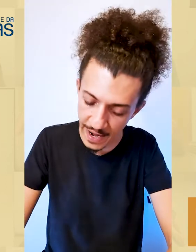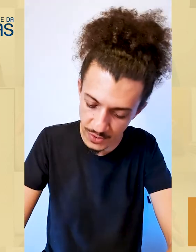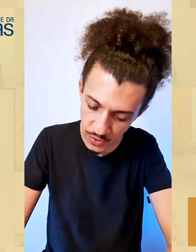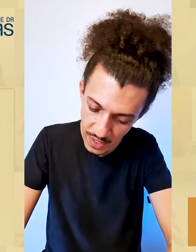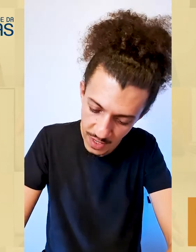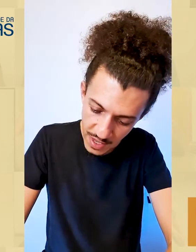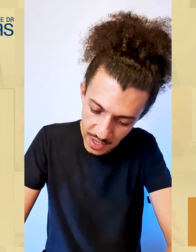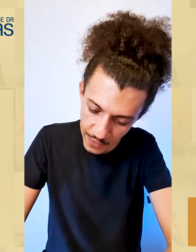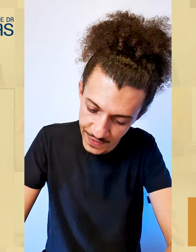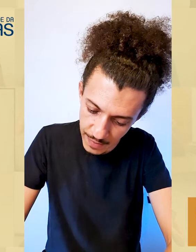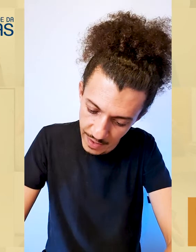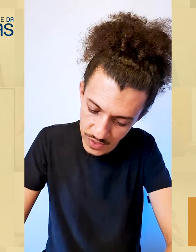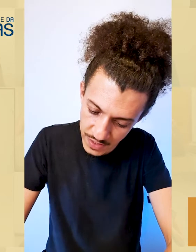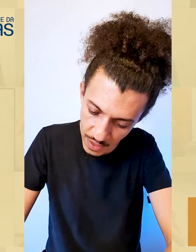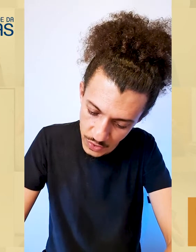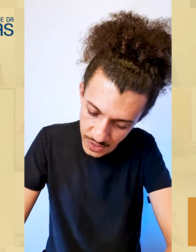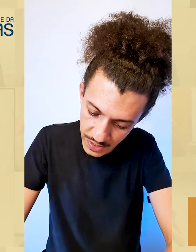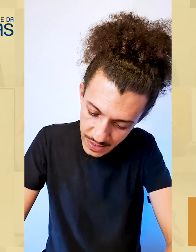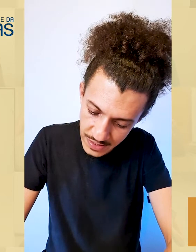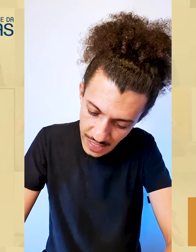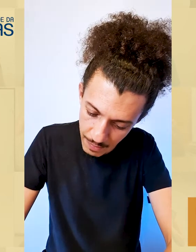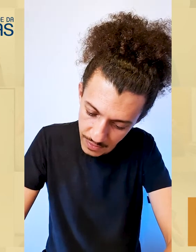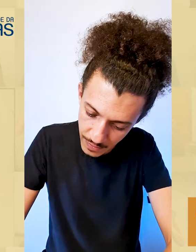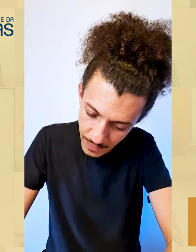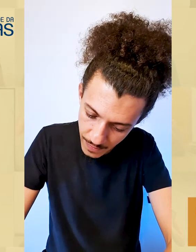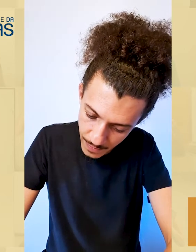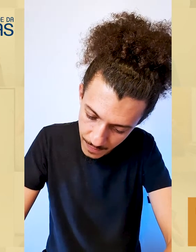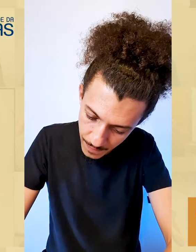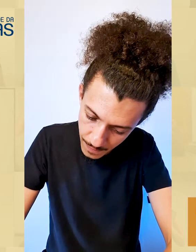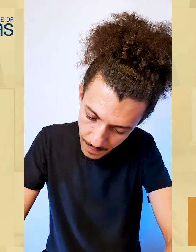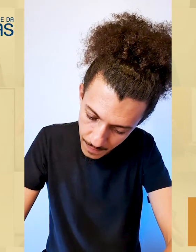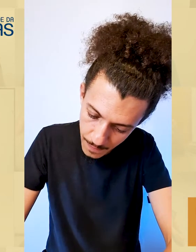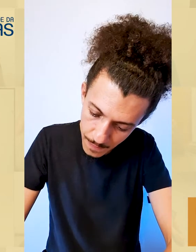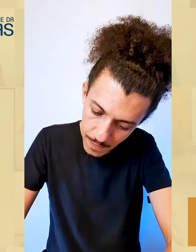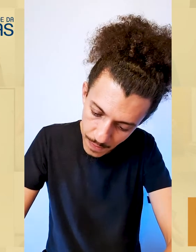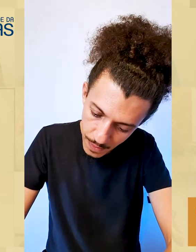mais prático. Eu fiz também o sinal de sábado.